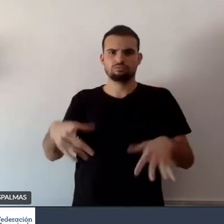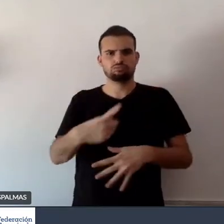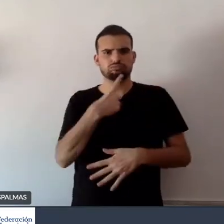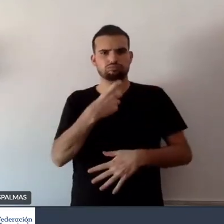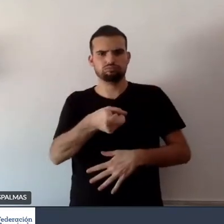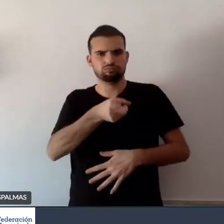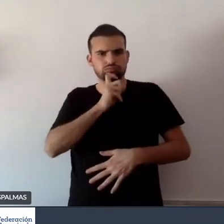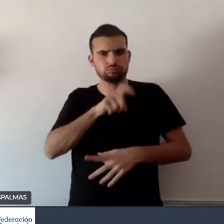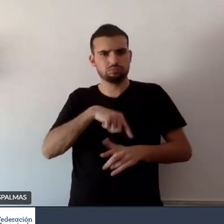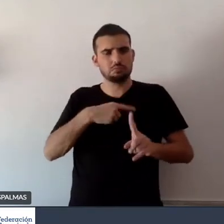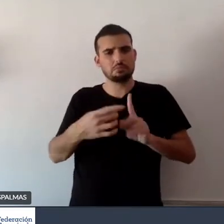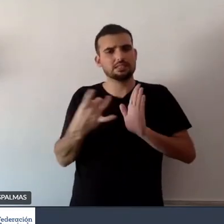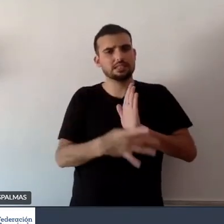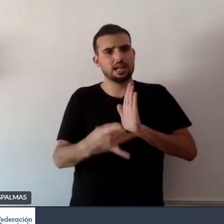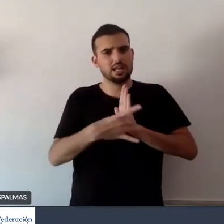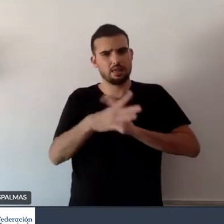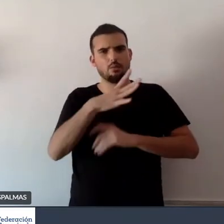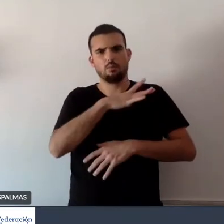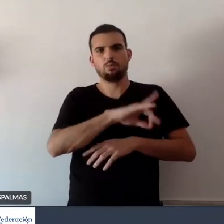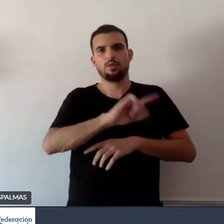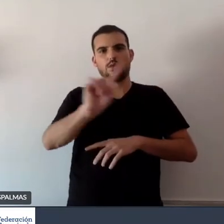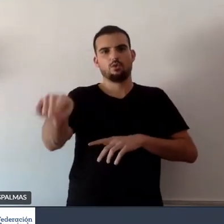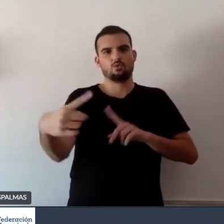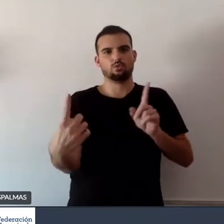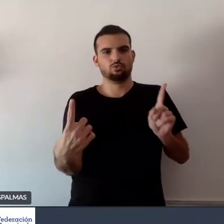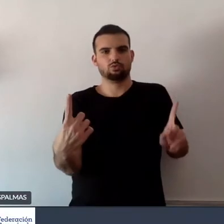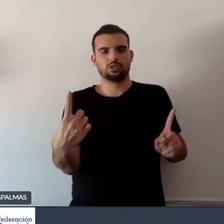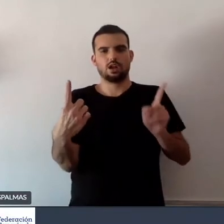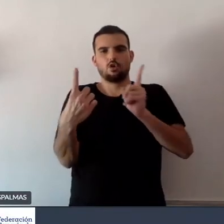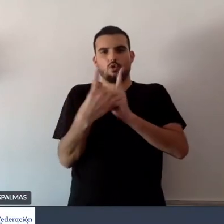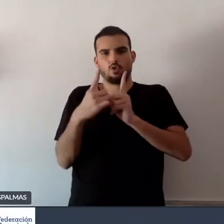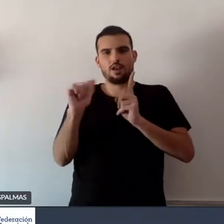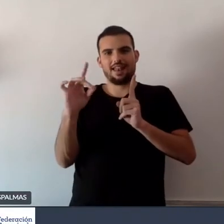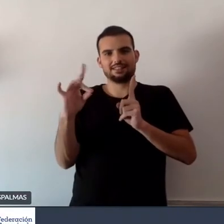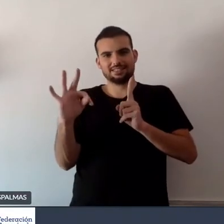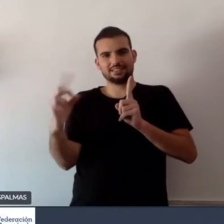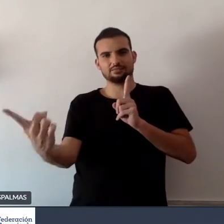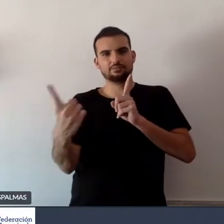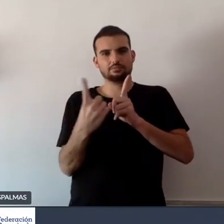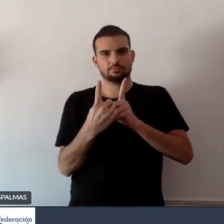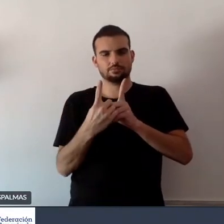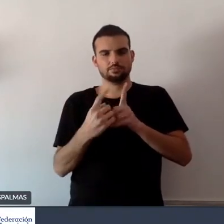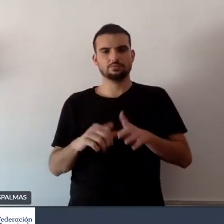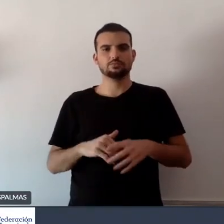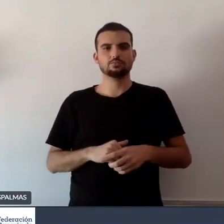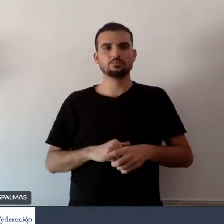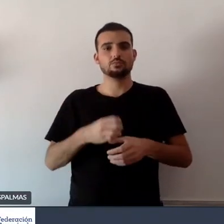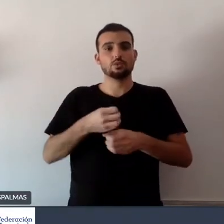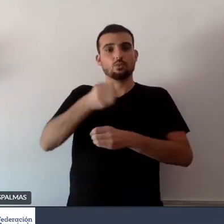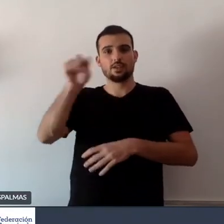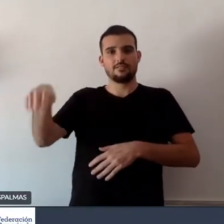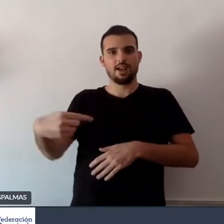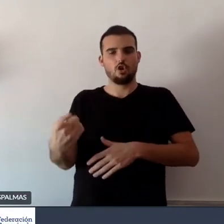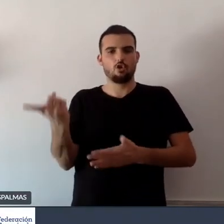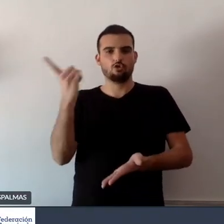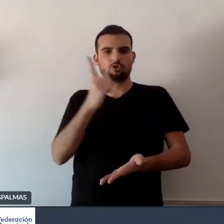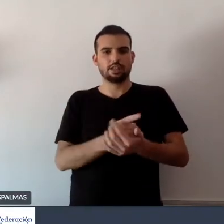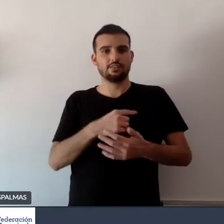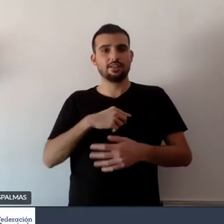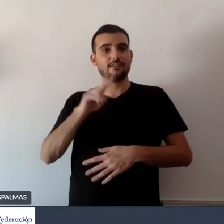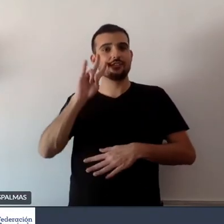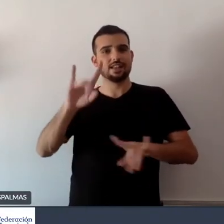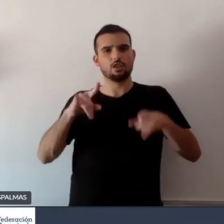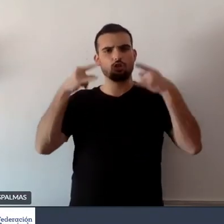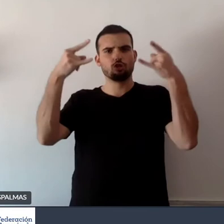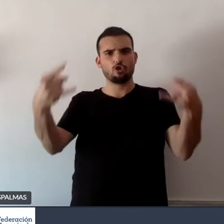le permite jugar uno contra la viuda. Contra el last, perdón. Poste bajo de nuevo. Ese doble posteo